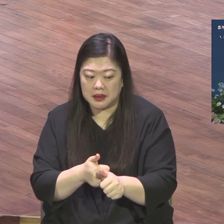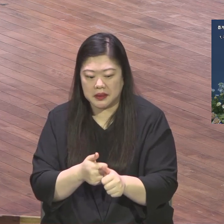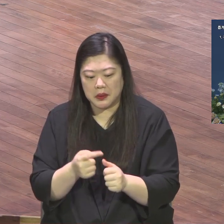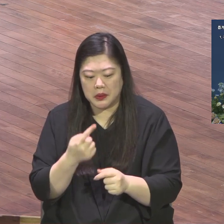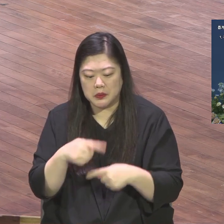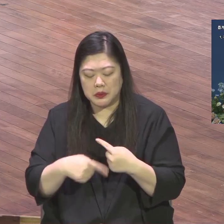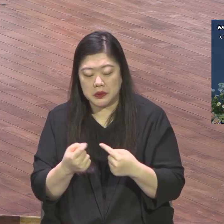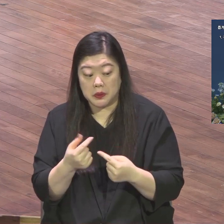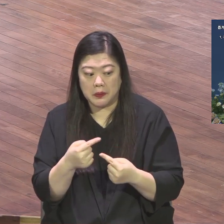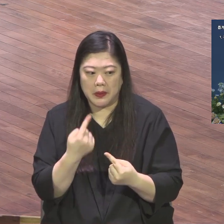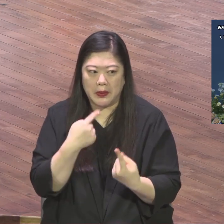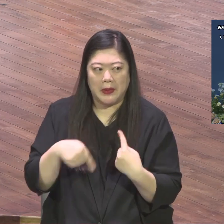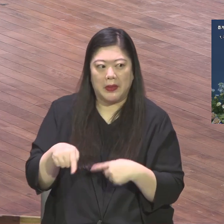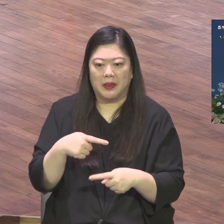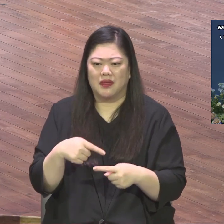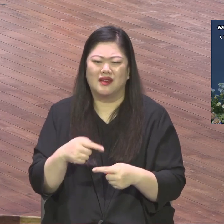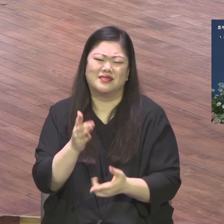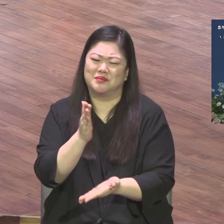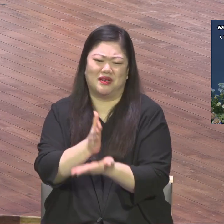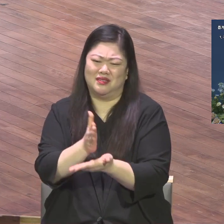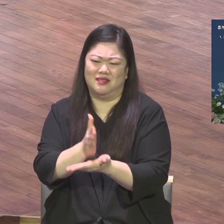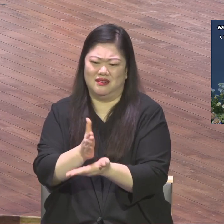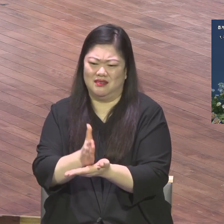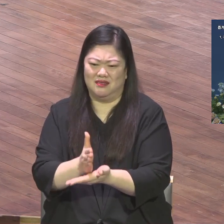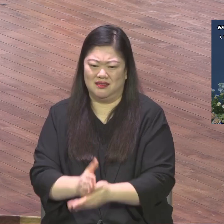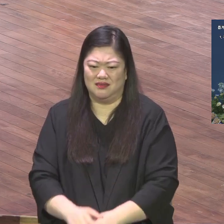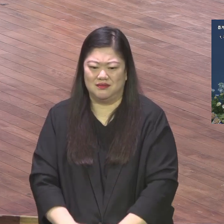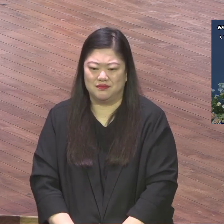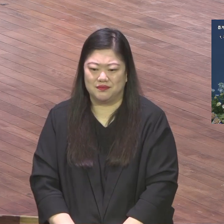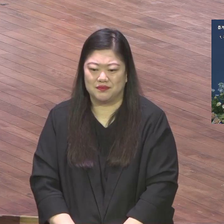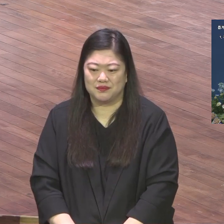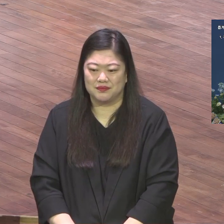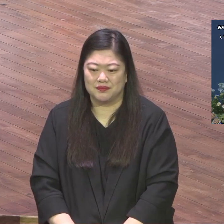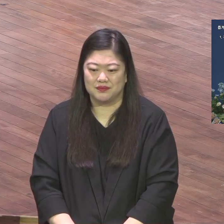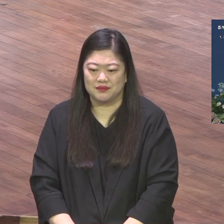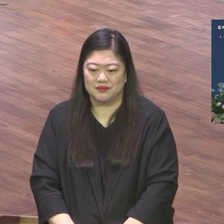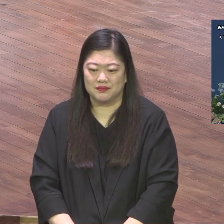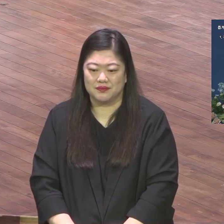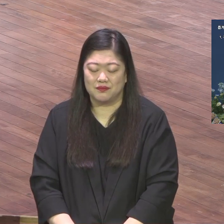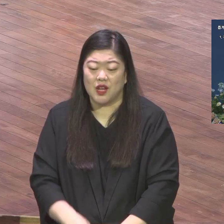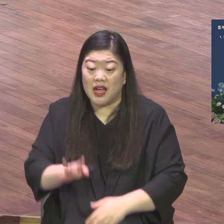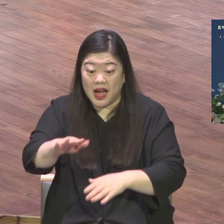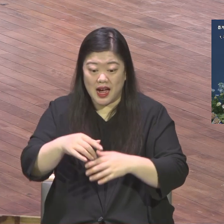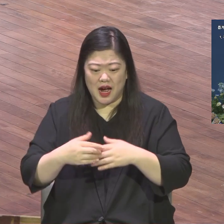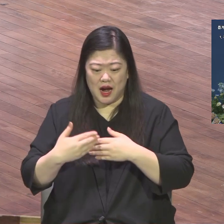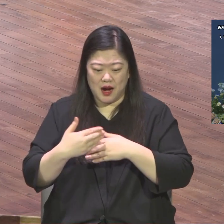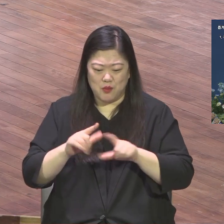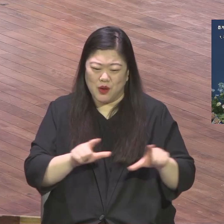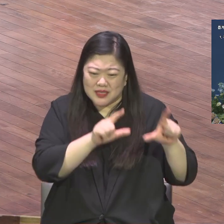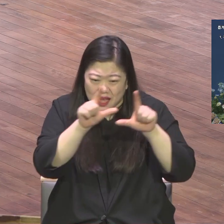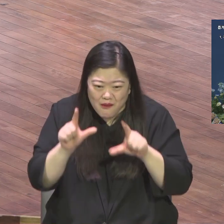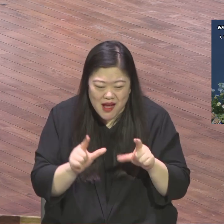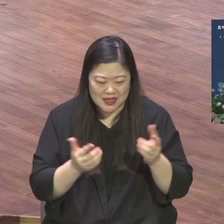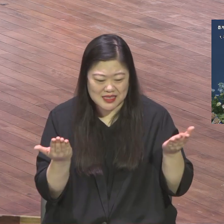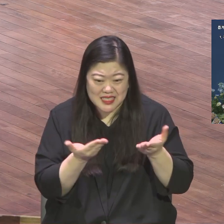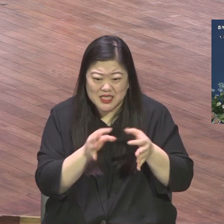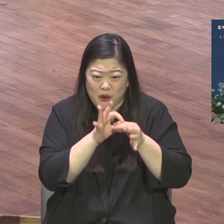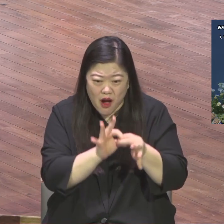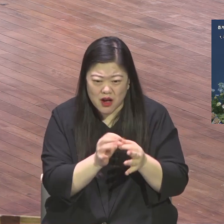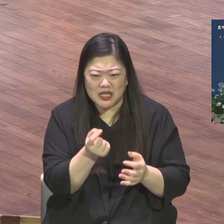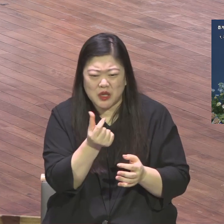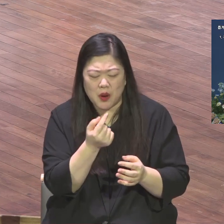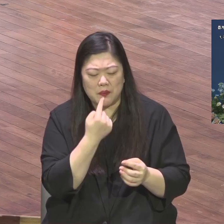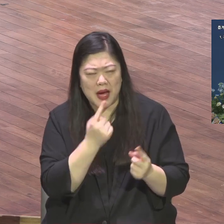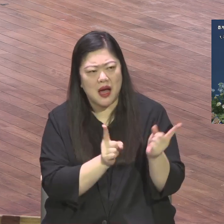육신적인 거는 뭐 별 차이가 있습니까? 다 비슷비슷하죠. 근데 영적으로는 양보하면 안 돼요. 그것은요,